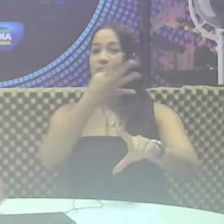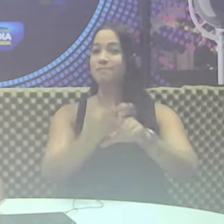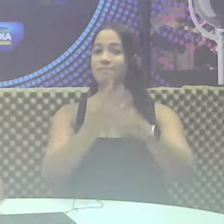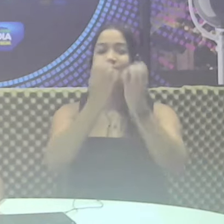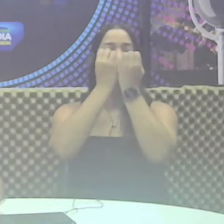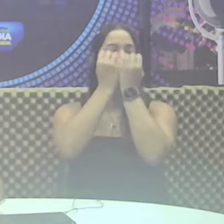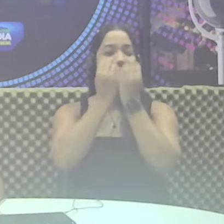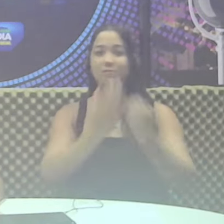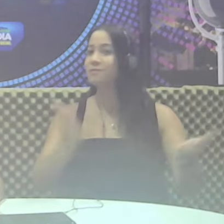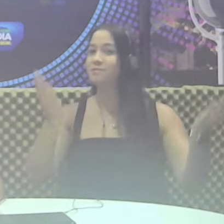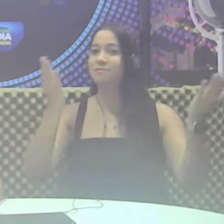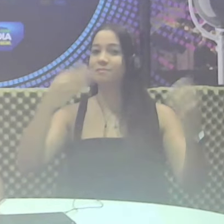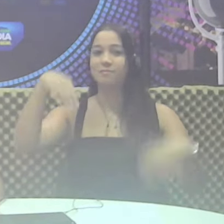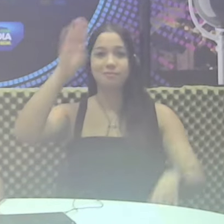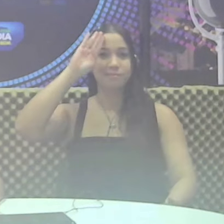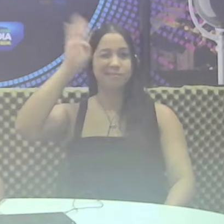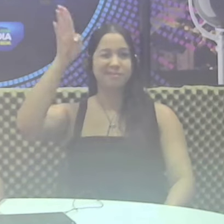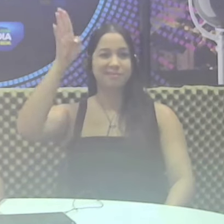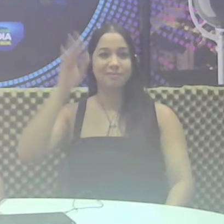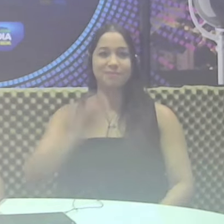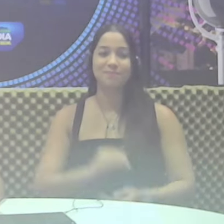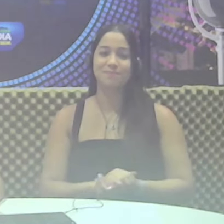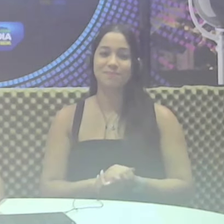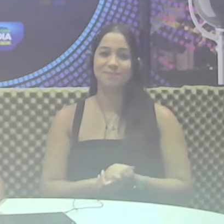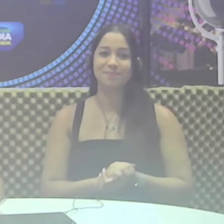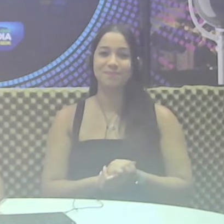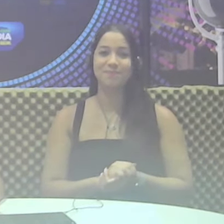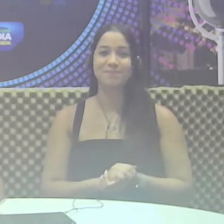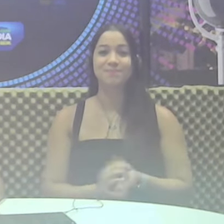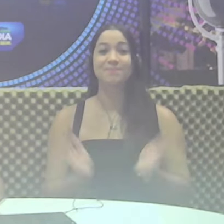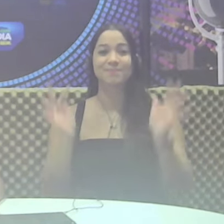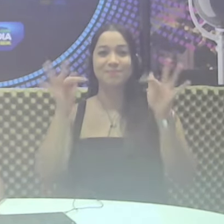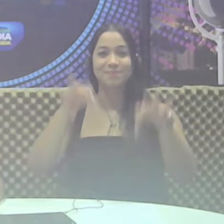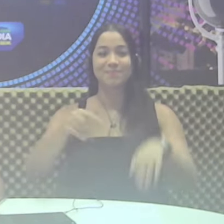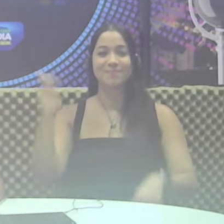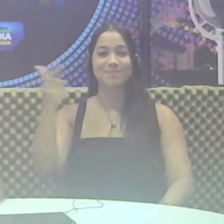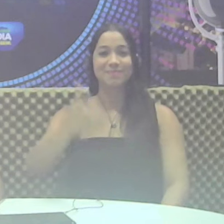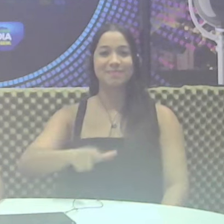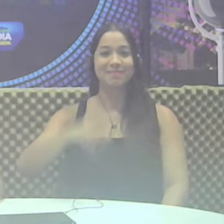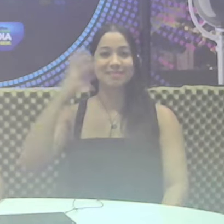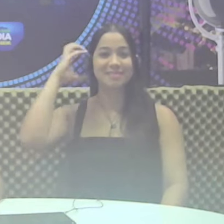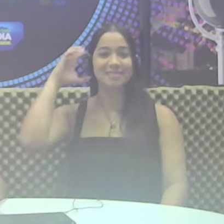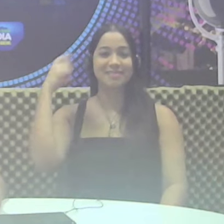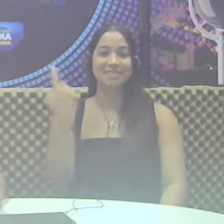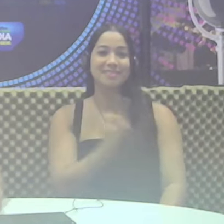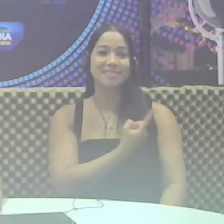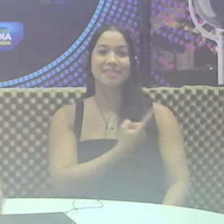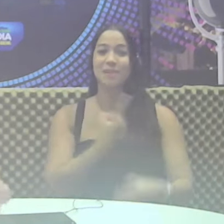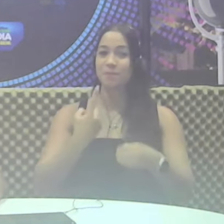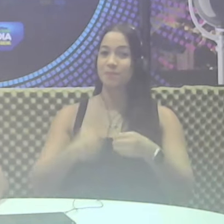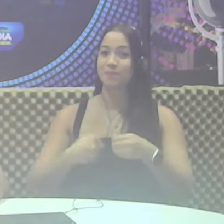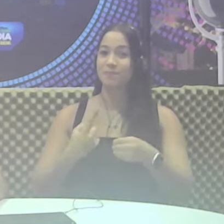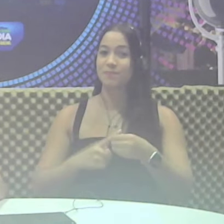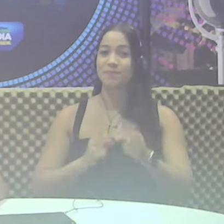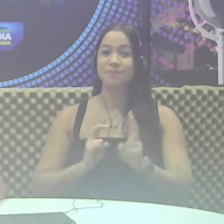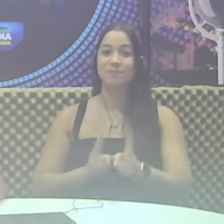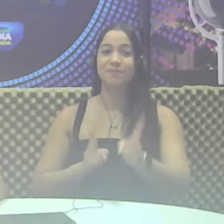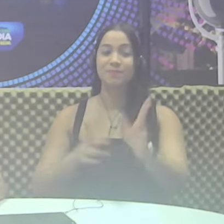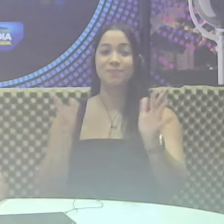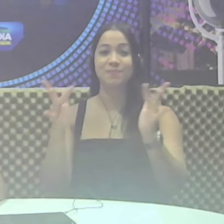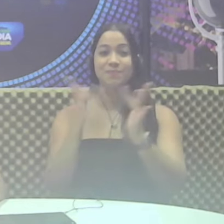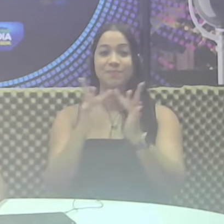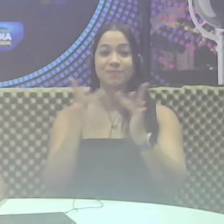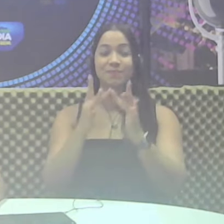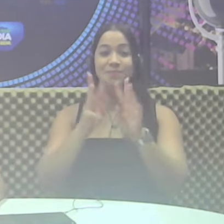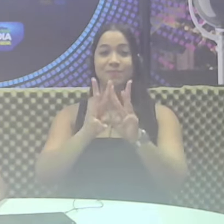Fazer mais, fazer bem. Até a próxima. Fica por aqui mais uma edição do programa da Rádio Nossa Cidade.